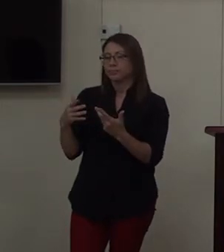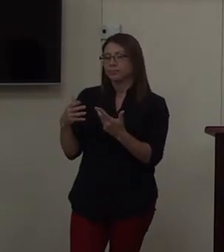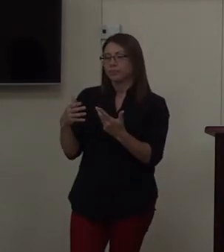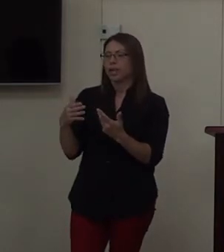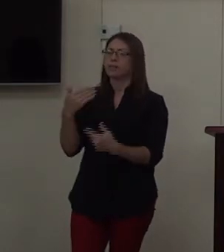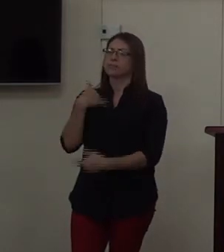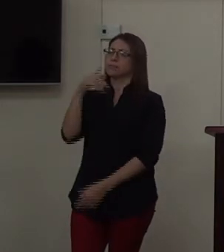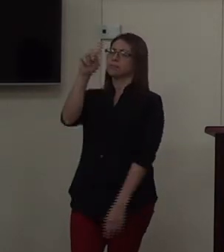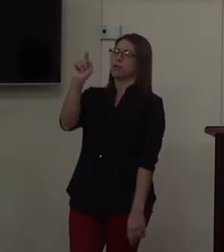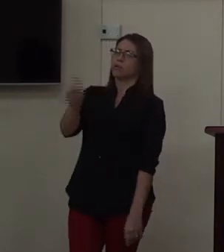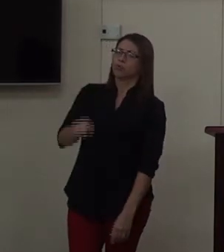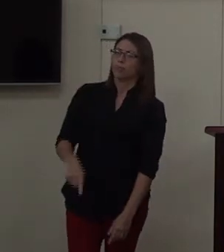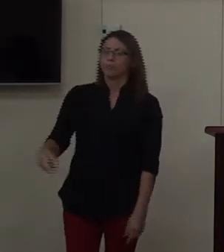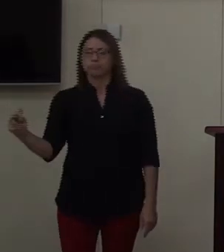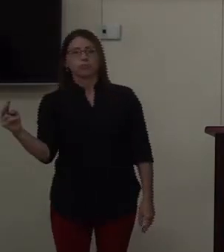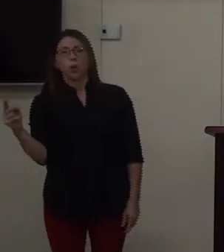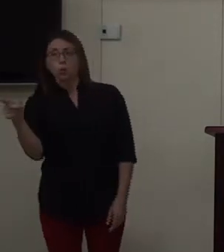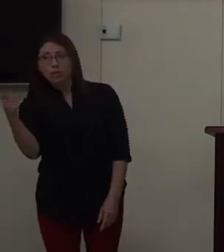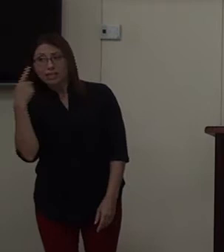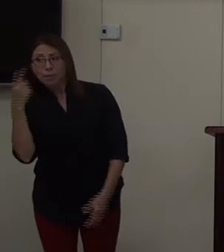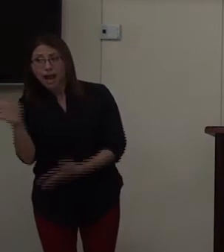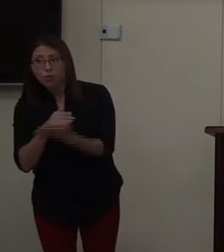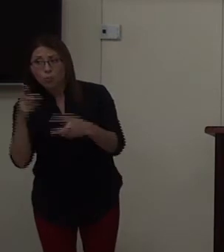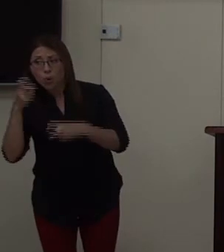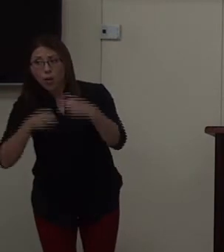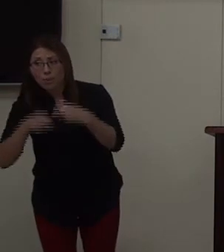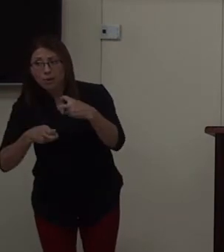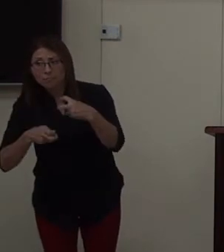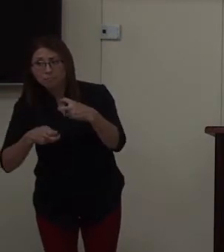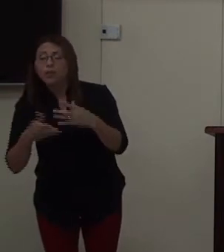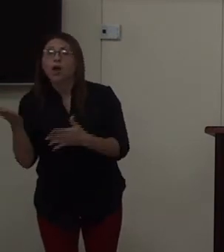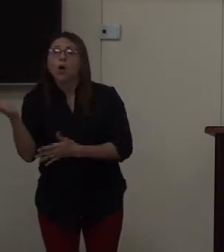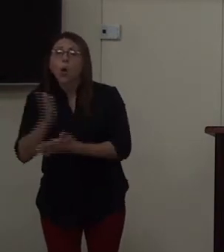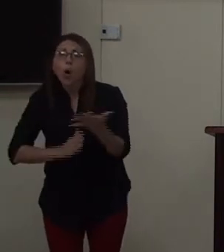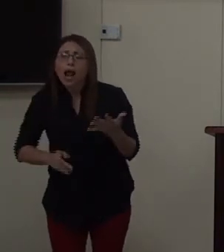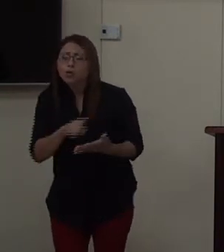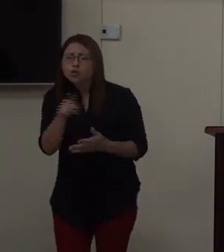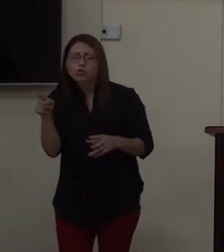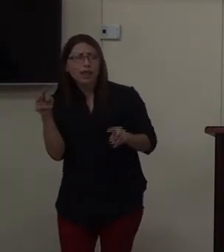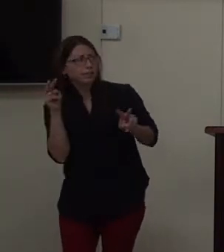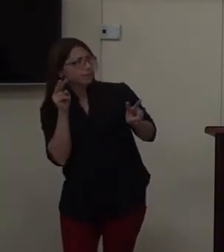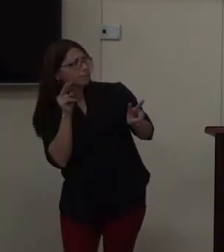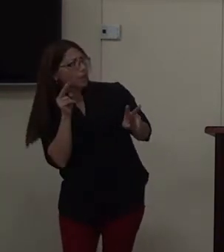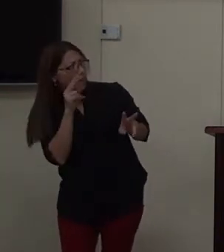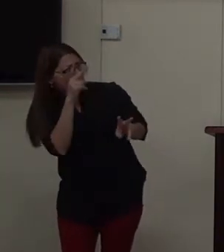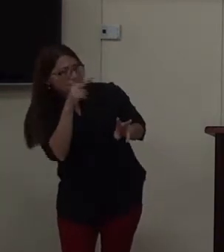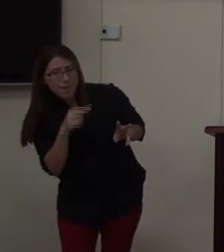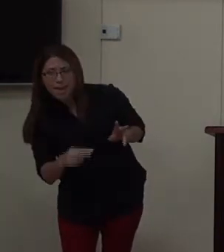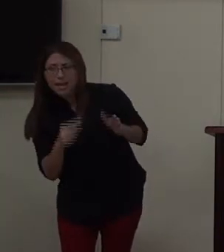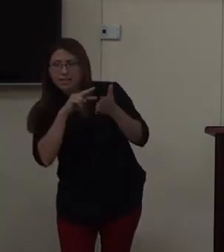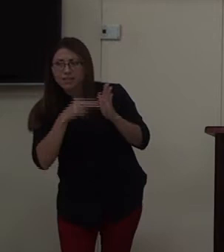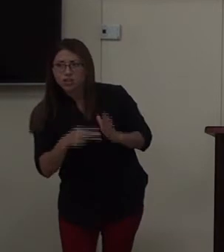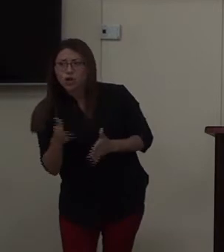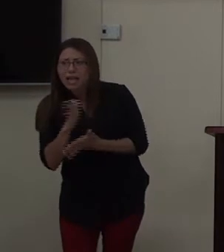mi pregunta sería, ¿ven algún problema a ustedes o hay algo que les provoque inquietud en estas definiciones?